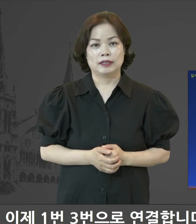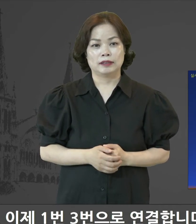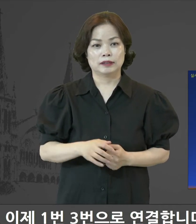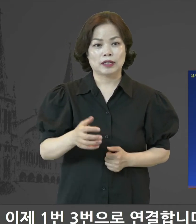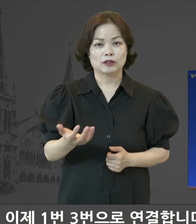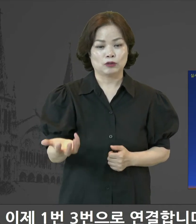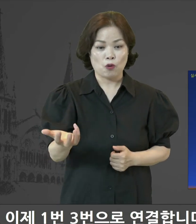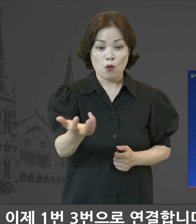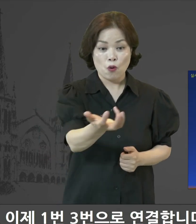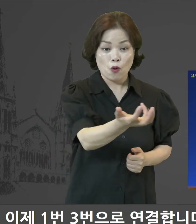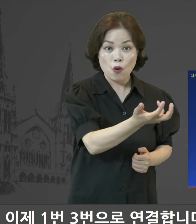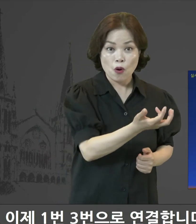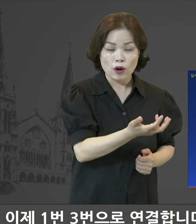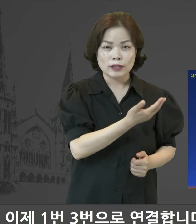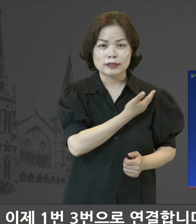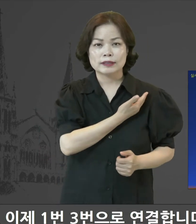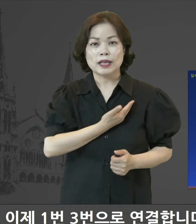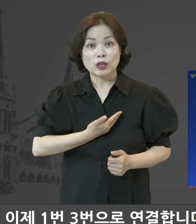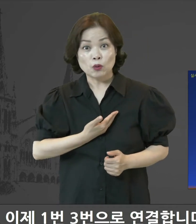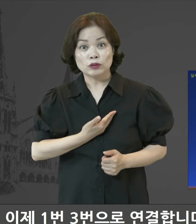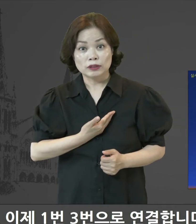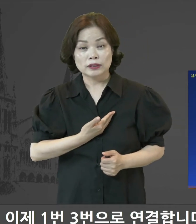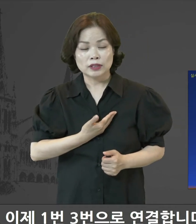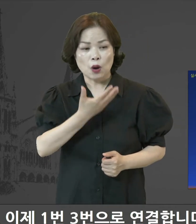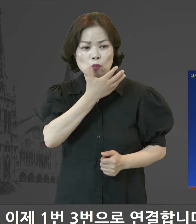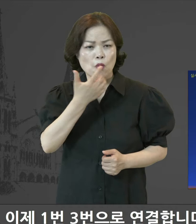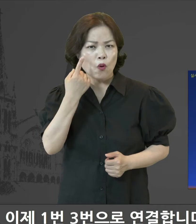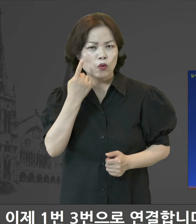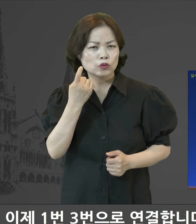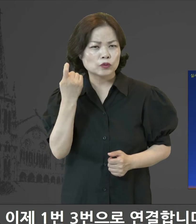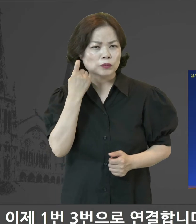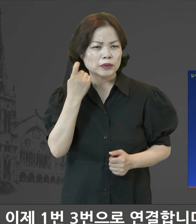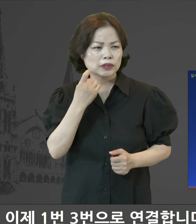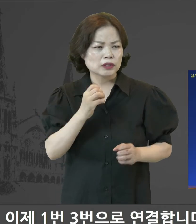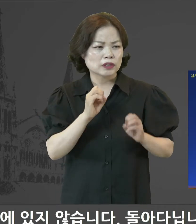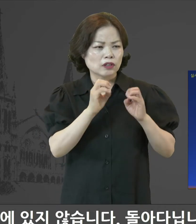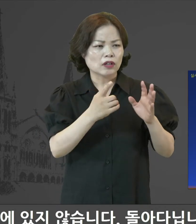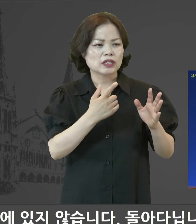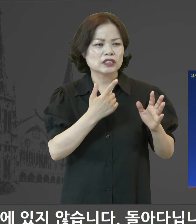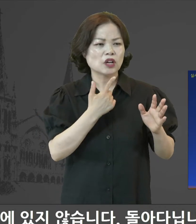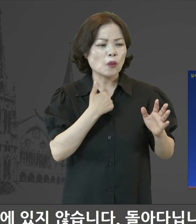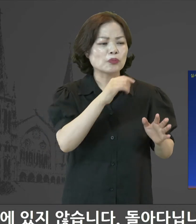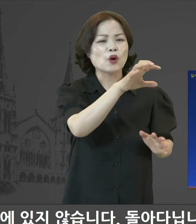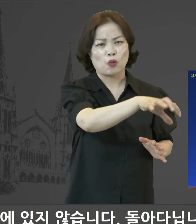돌아다닙니다. 사도는 복음이 전혀 전해지지 않는